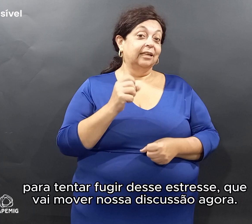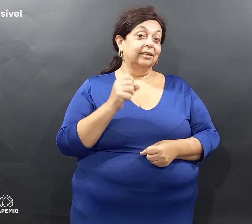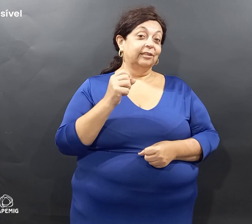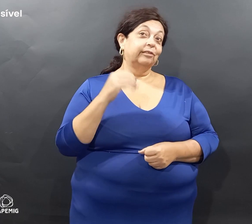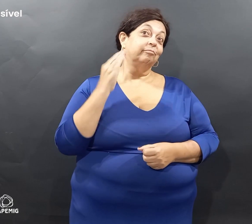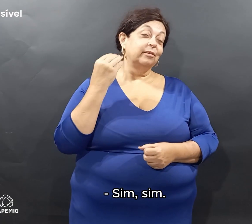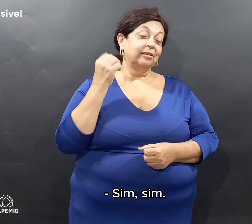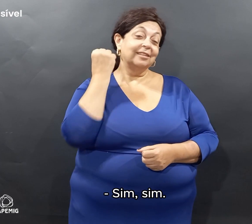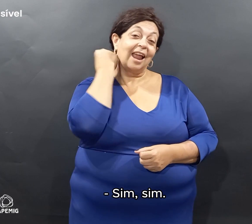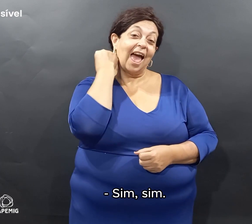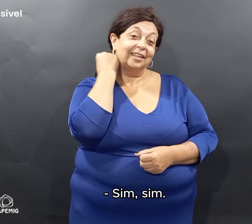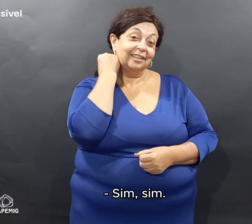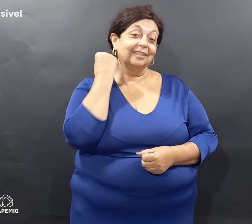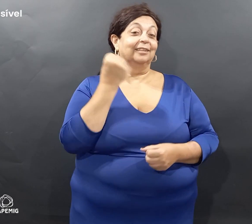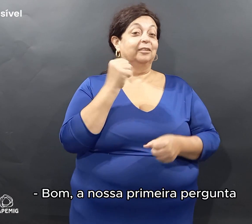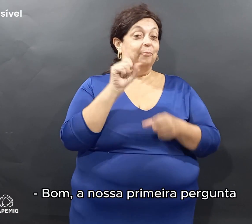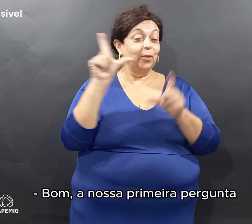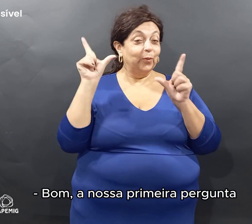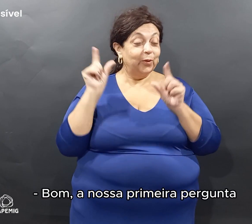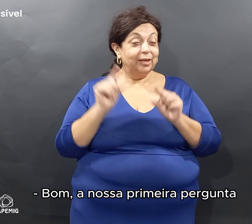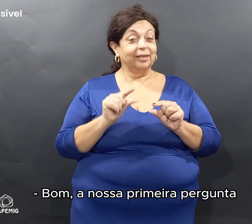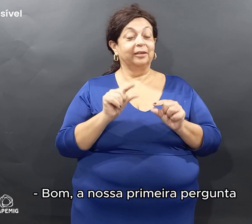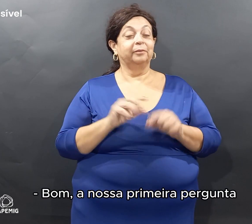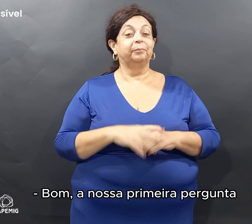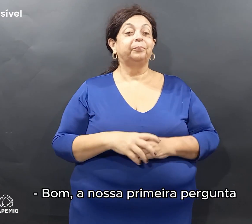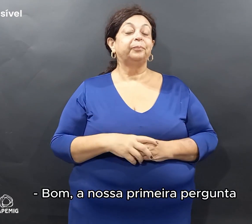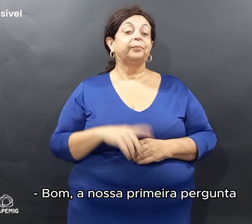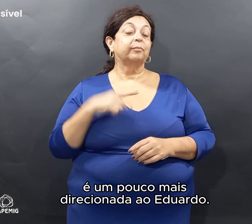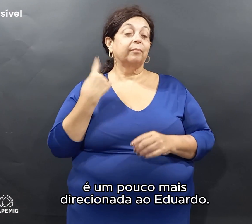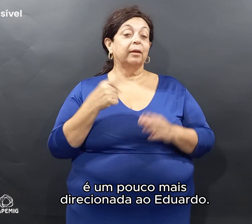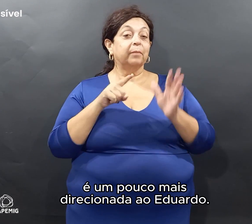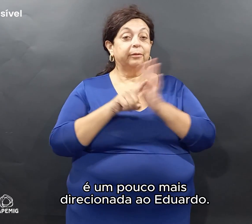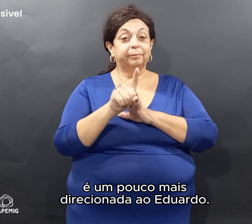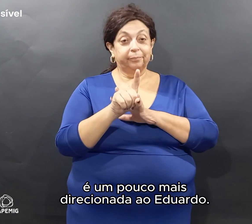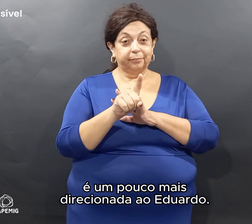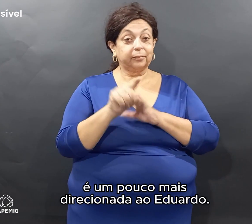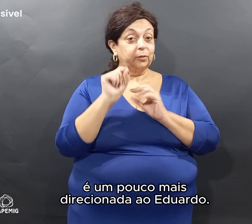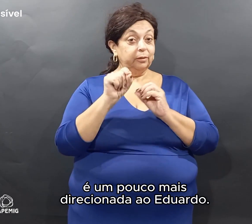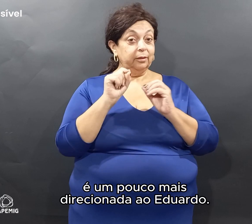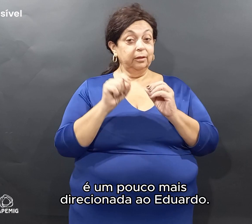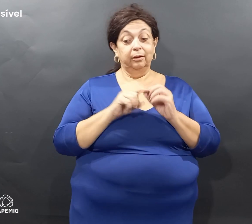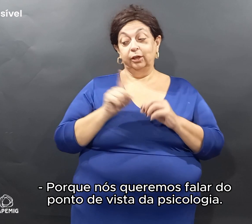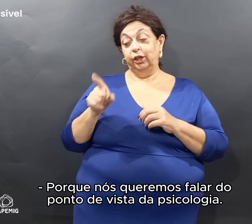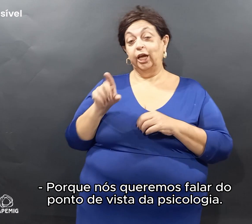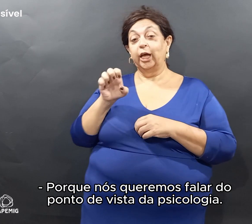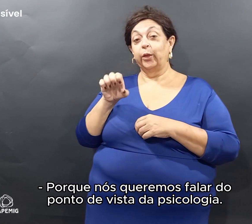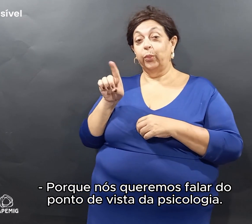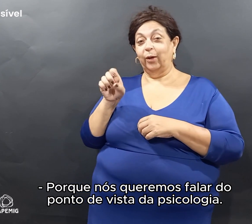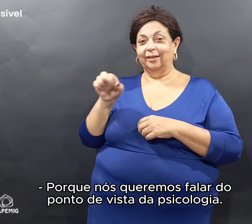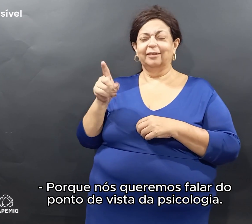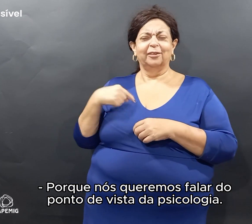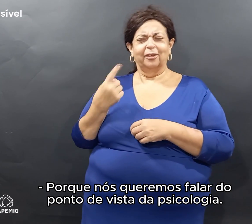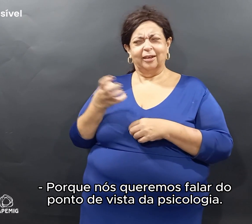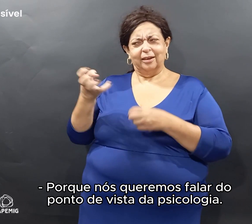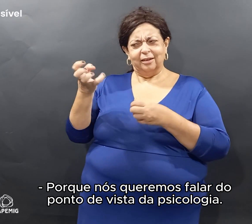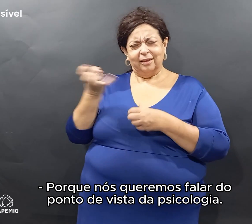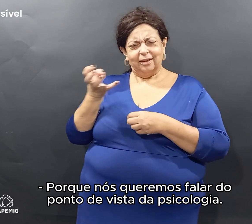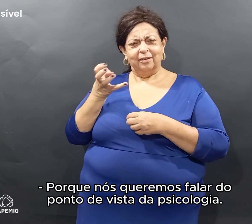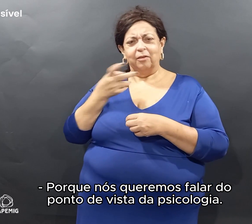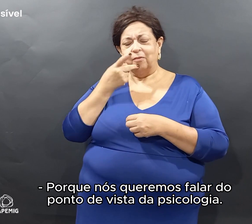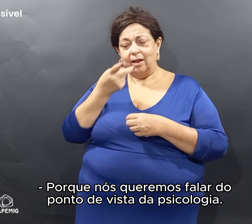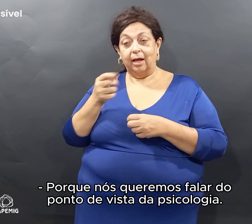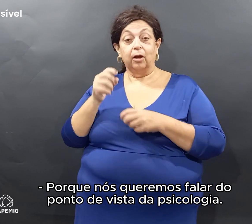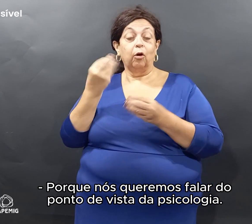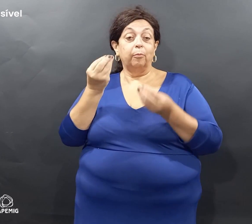agora. Sim, sim. Bom, a nossa primeira pergunta é um pouco mais direcionada ao Eduardo, porque nós queremos falar do ponto de